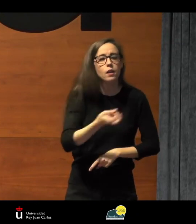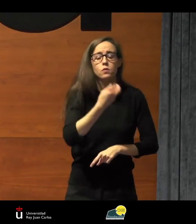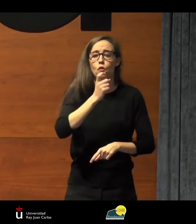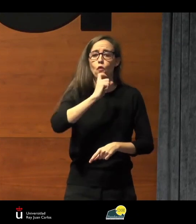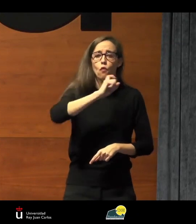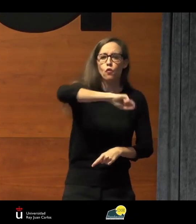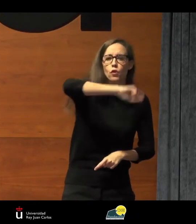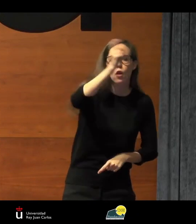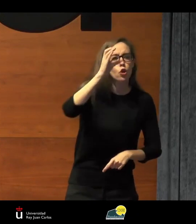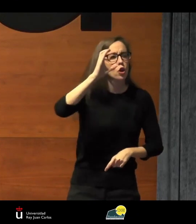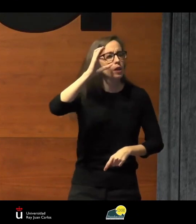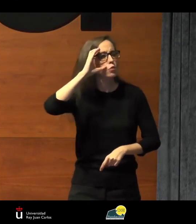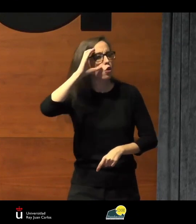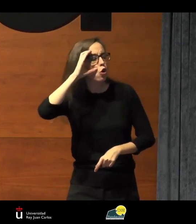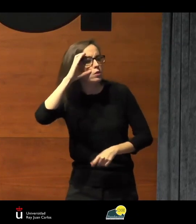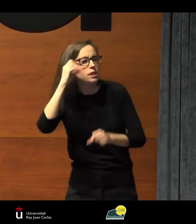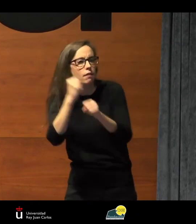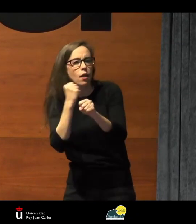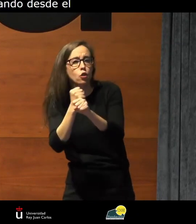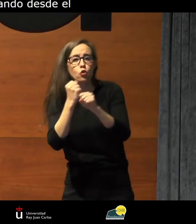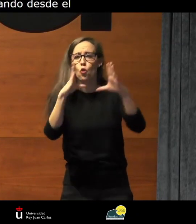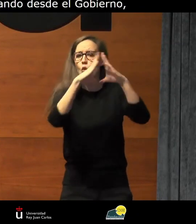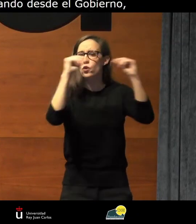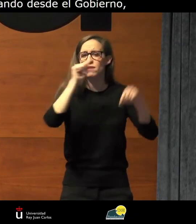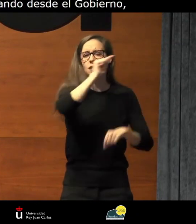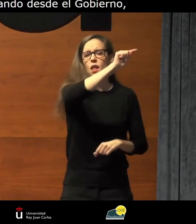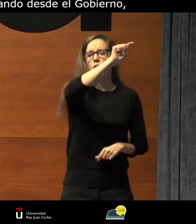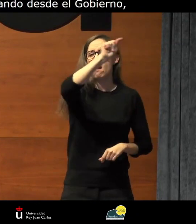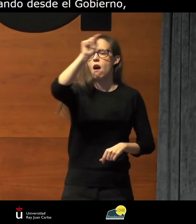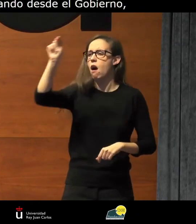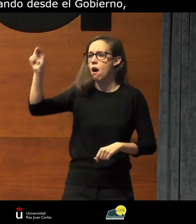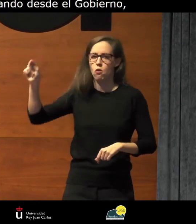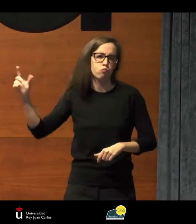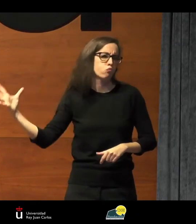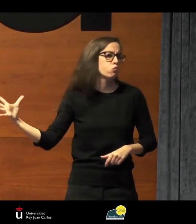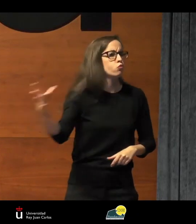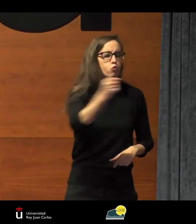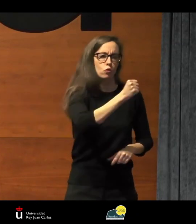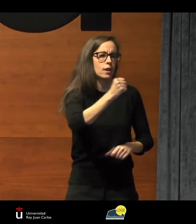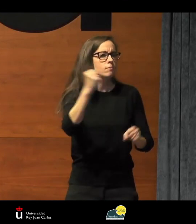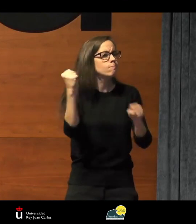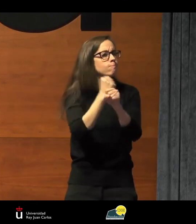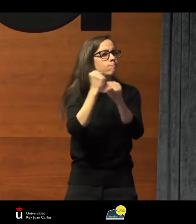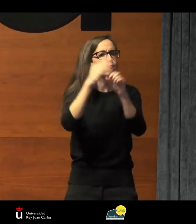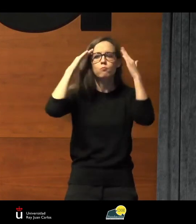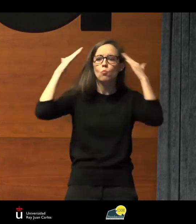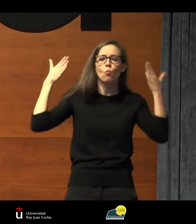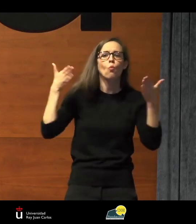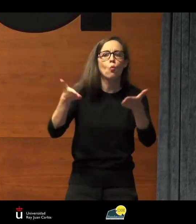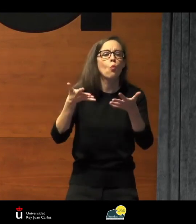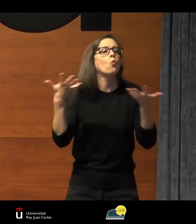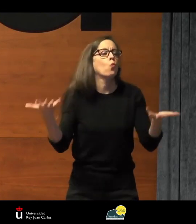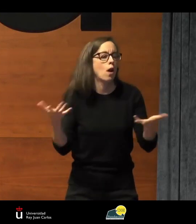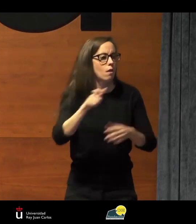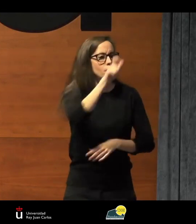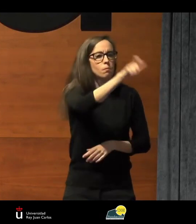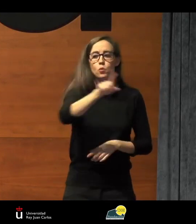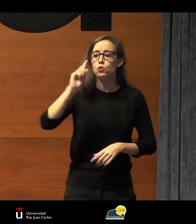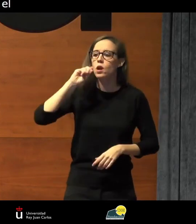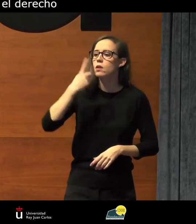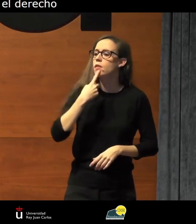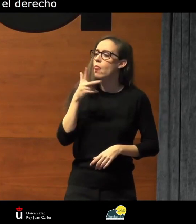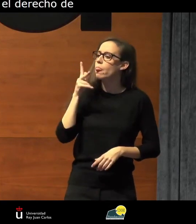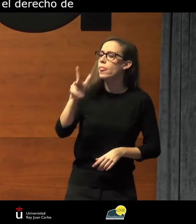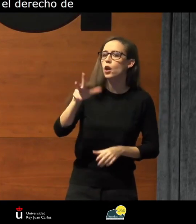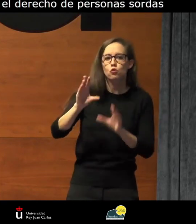fundaciones, observatorios, desde las universidades, en el derecho de las personas sordas a aprender y